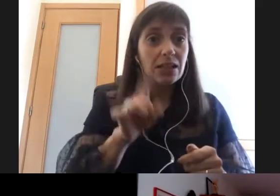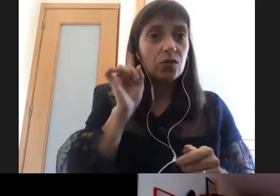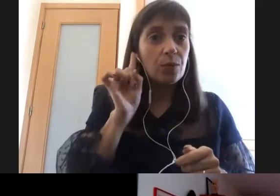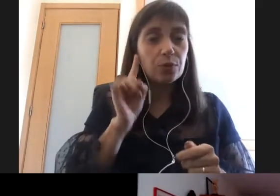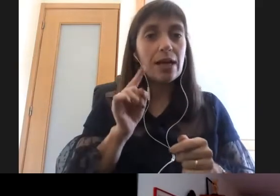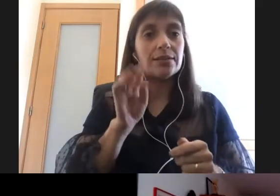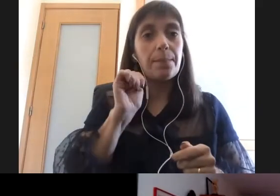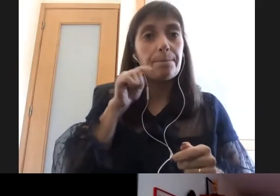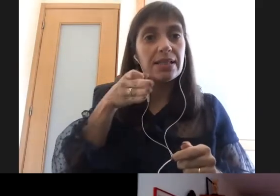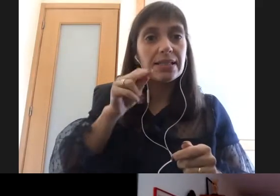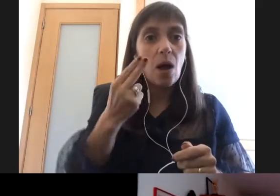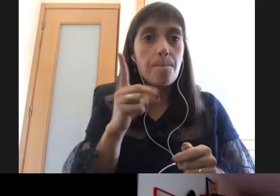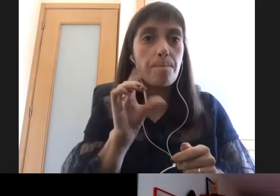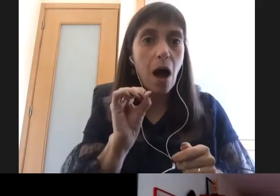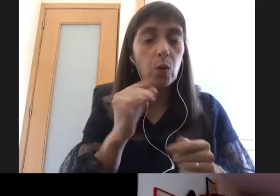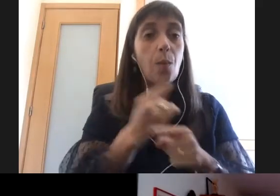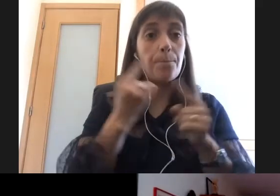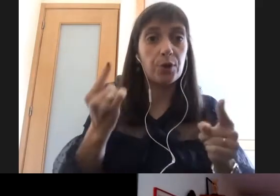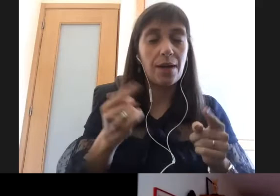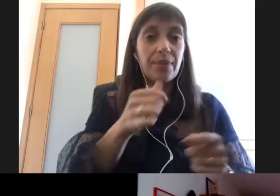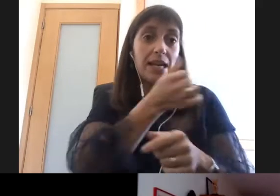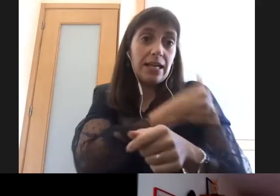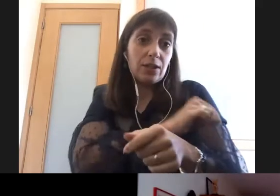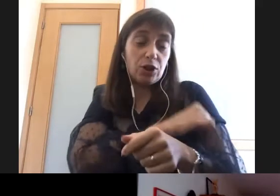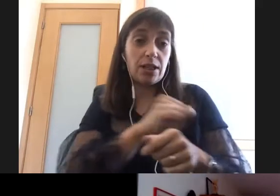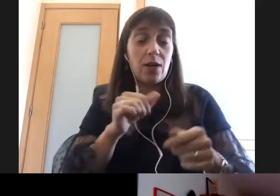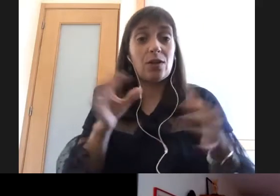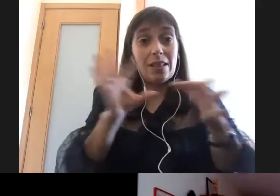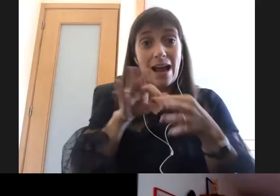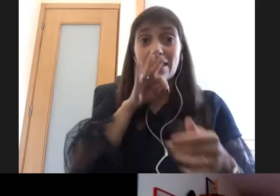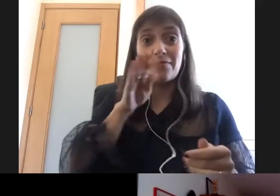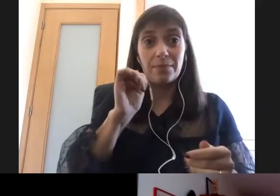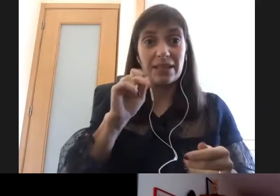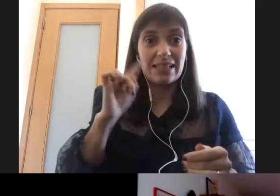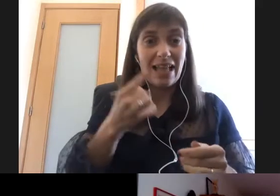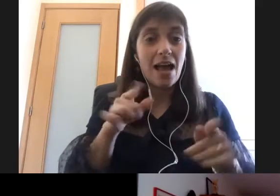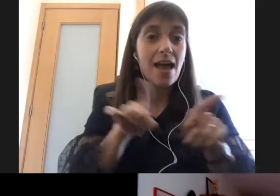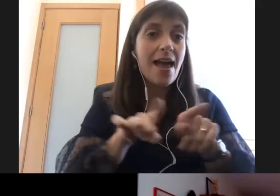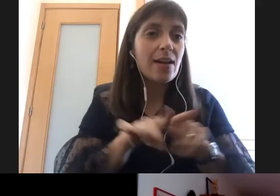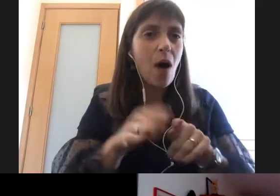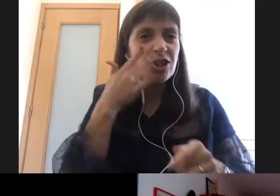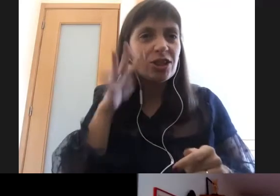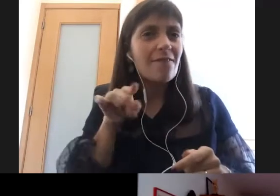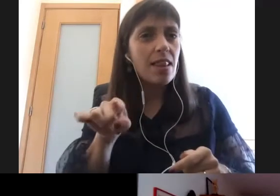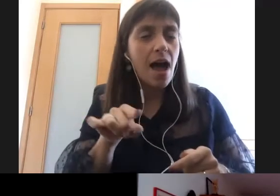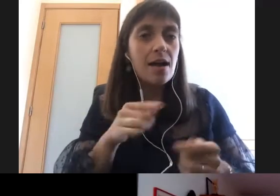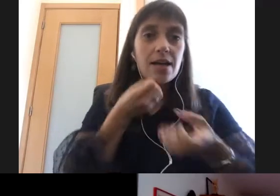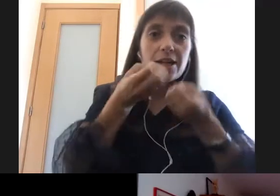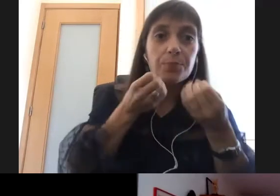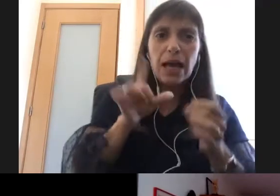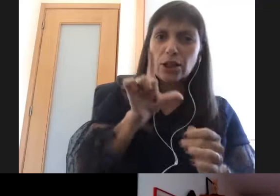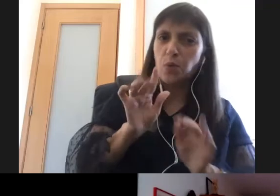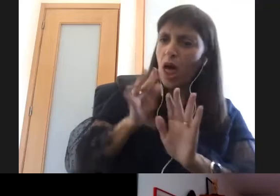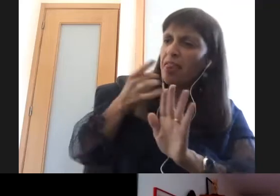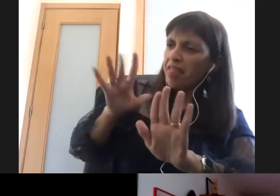das contas, o Rio de Janeiro, através dos Sá, servia meio que de buffer. Ele estava ali explicando para Lisboa... Não, deixa que a